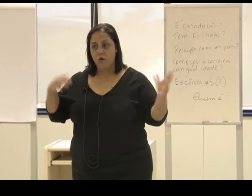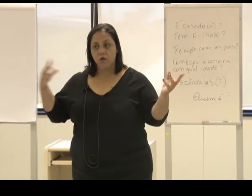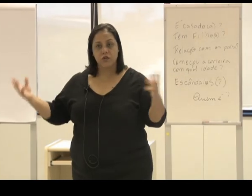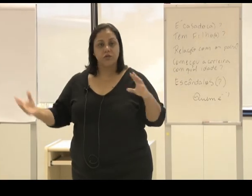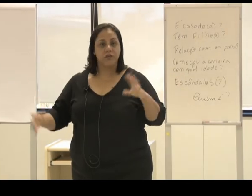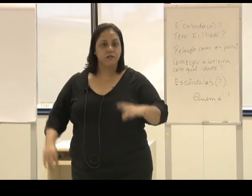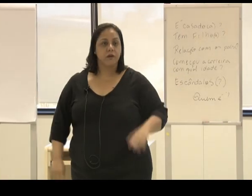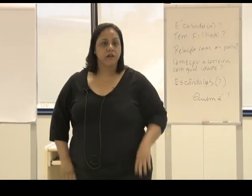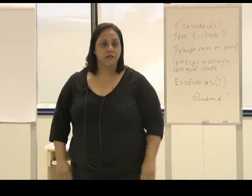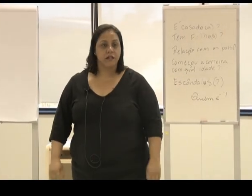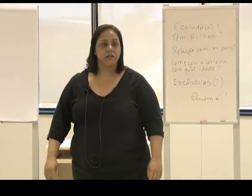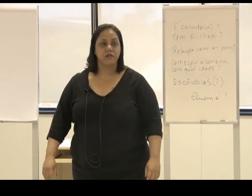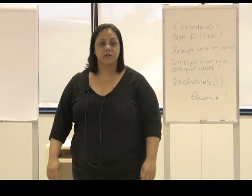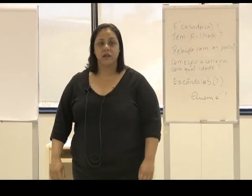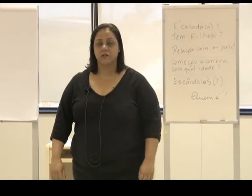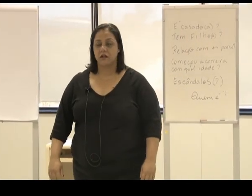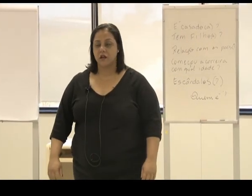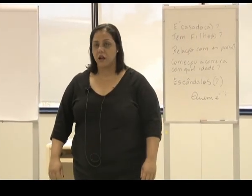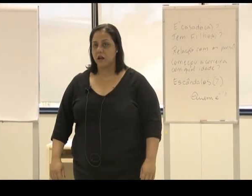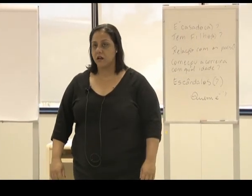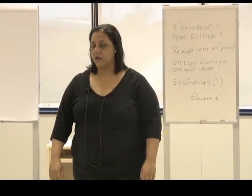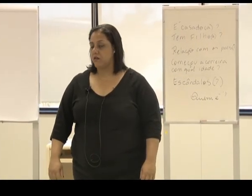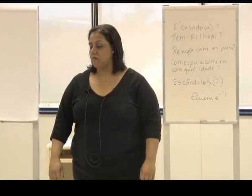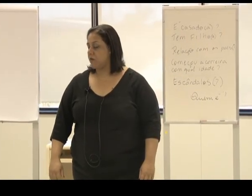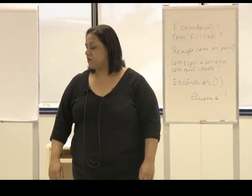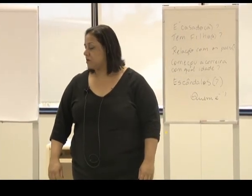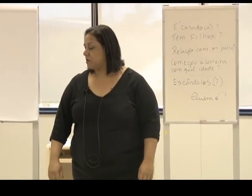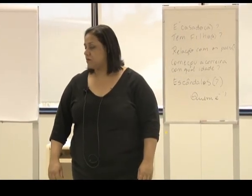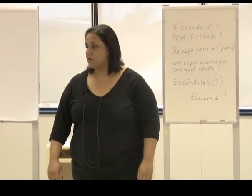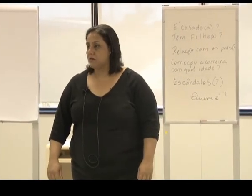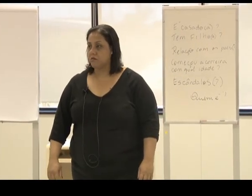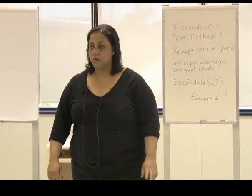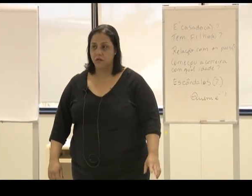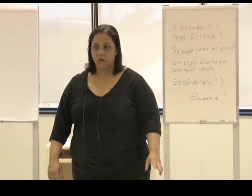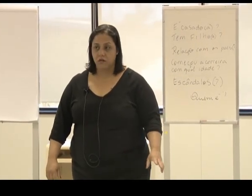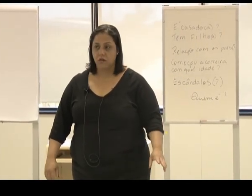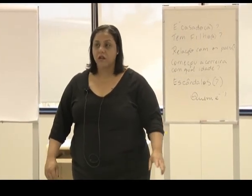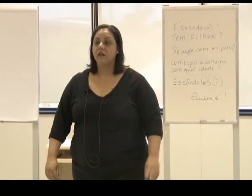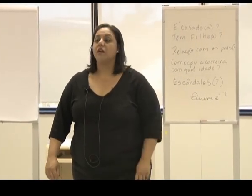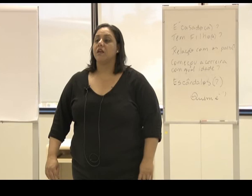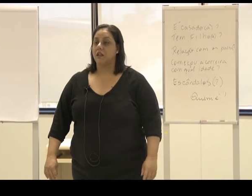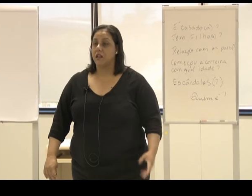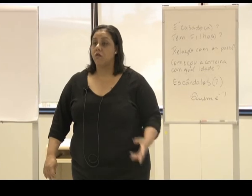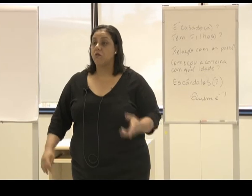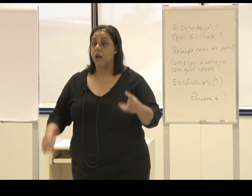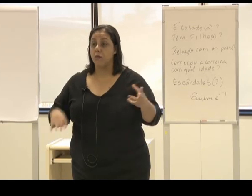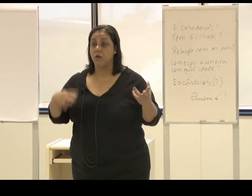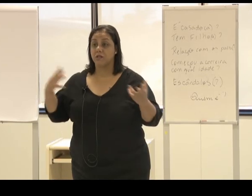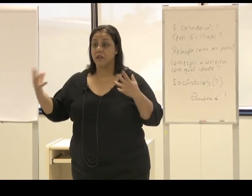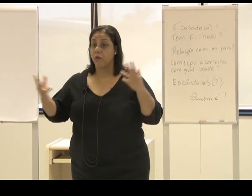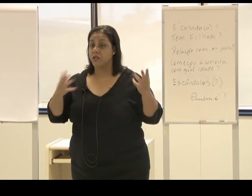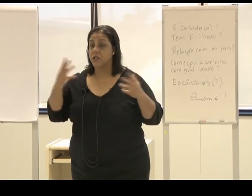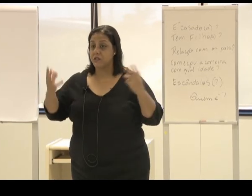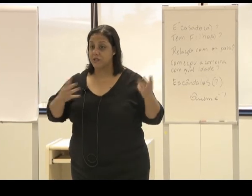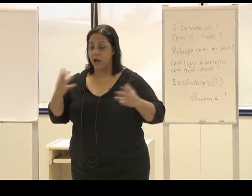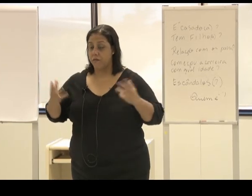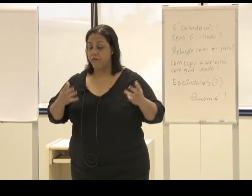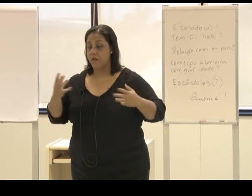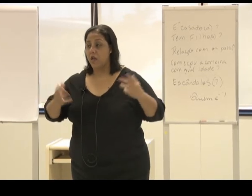Hoje eu fiz uma canseira de vocês ficarem assim, caraca, não, pelo amor de Deus, não. Então, é uma coisa que pode cansar.